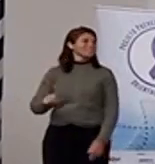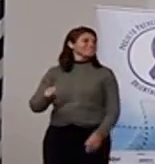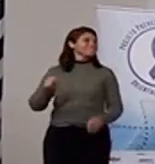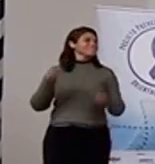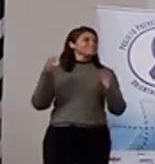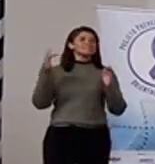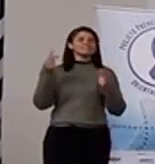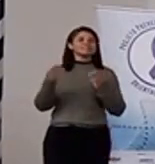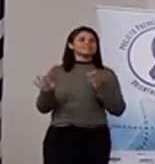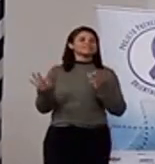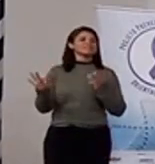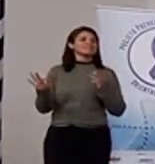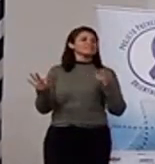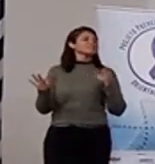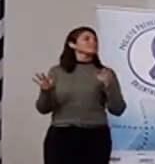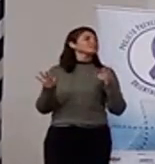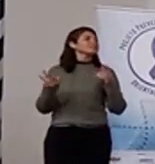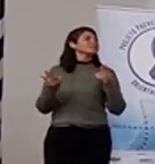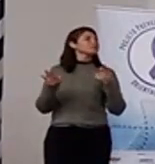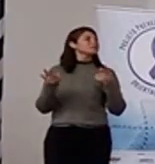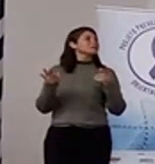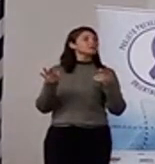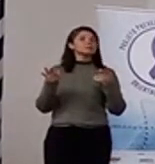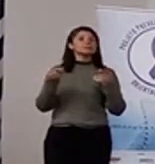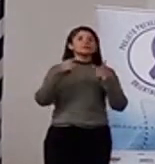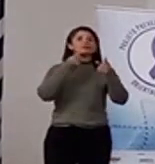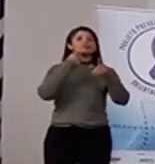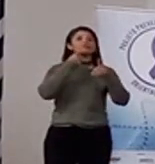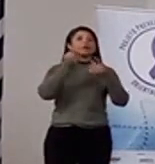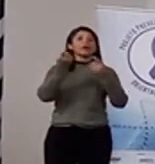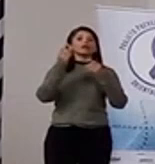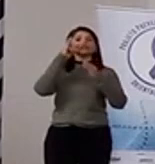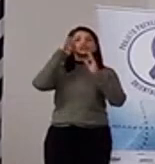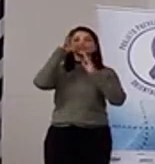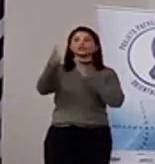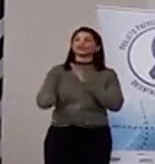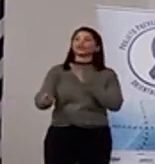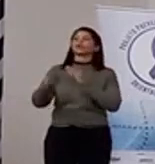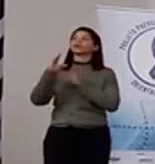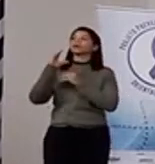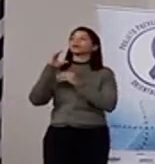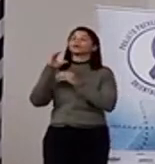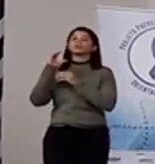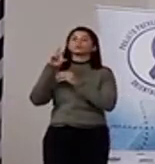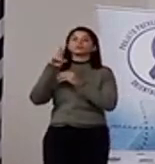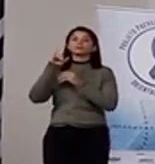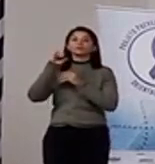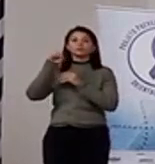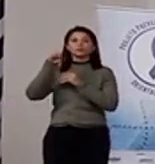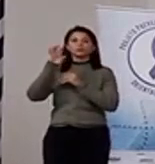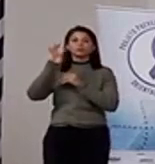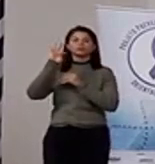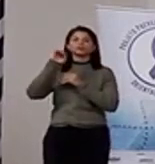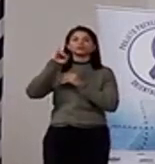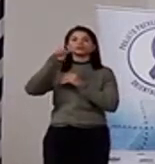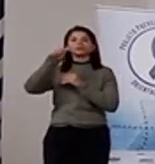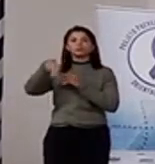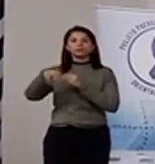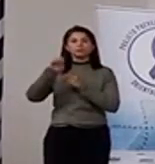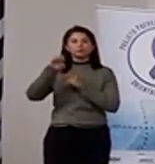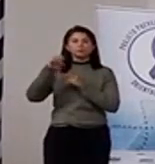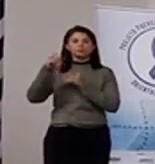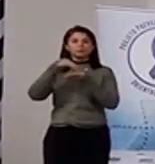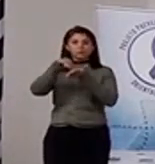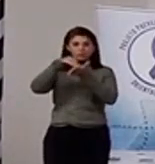A Tina está aqui me lembrando para você falar diretamente com a Cristiane na Secretaria de sim, Saúde. nós já fomos. Na verdade, foi a